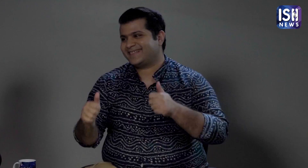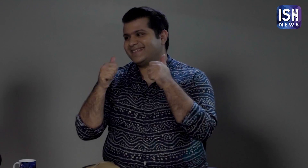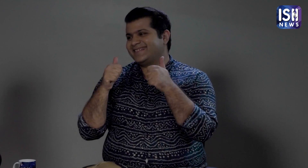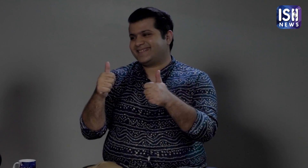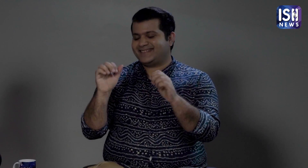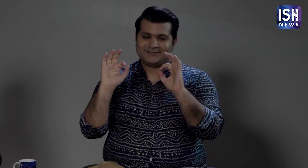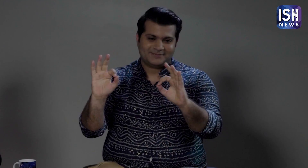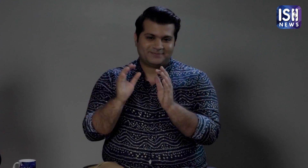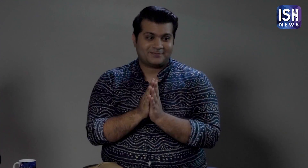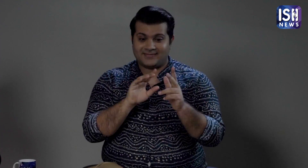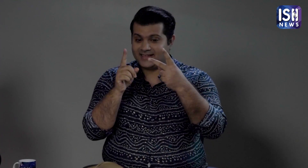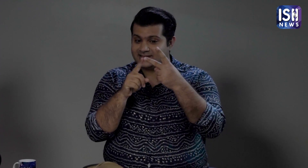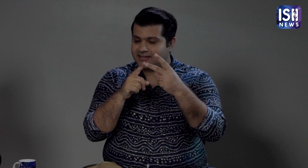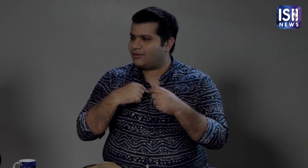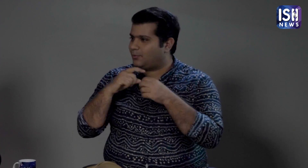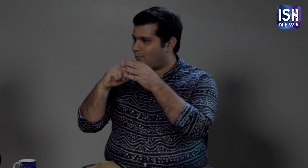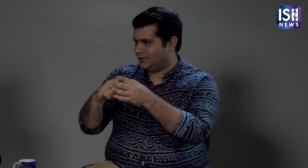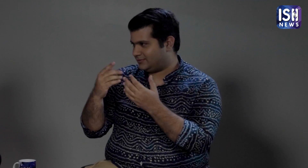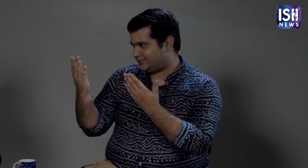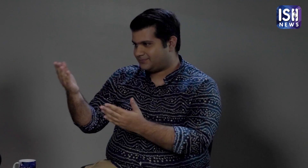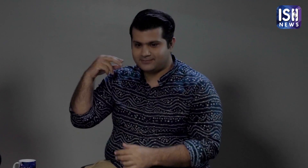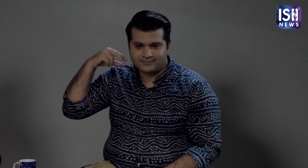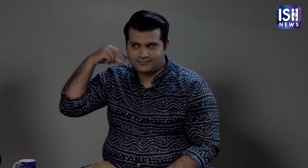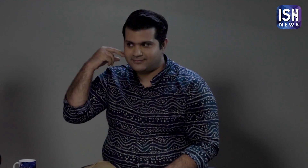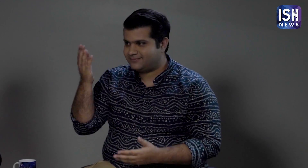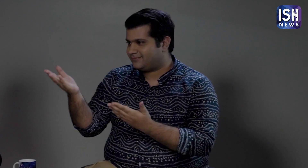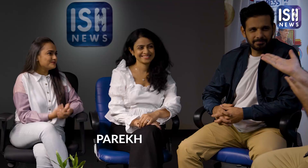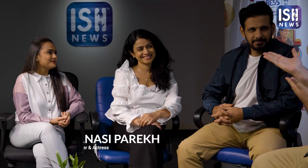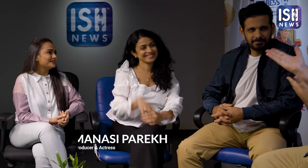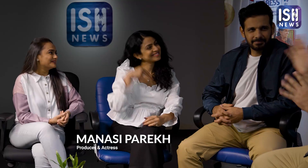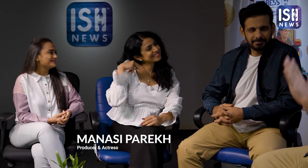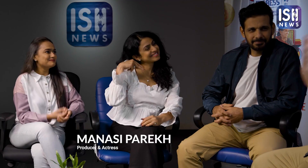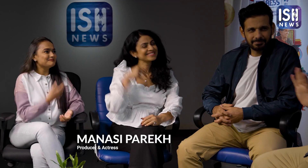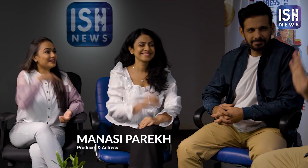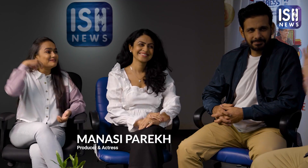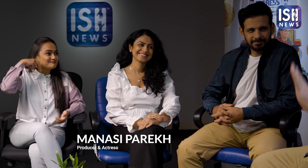दीजिए। डेफिनेटली। ओके, सेकंड क्वेश्चन आपको।